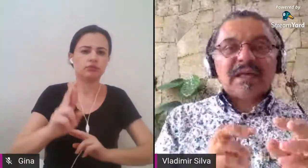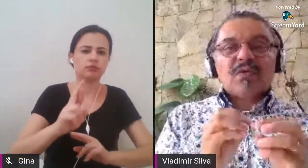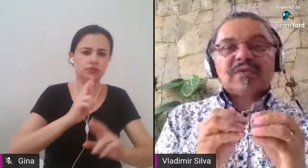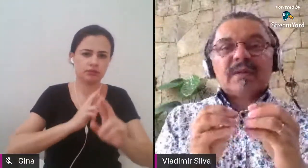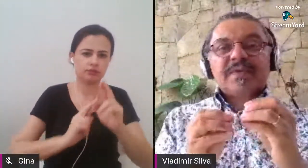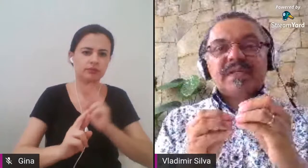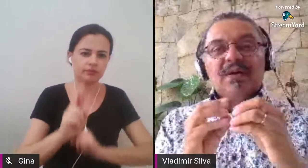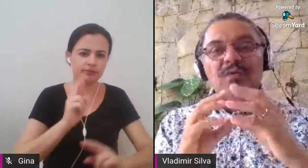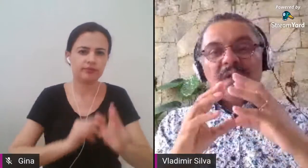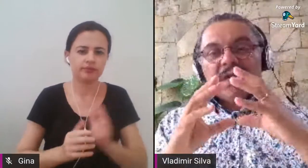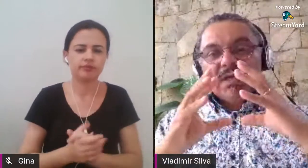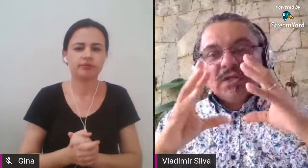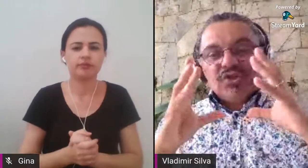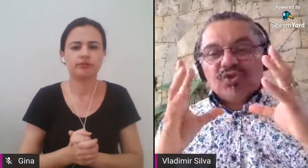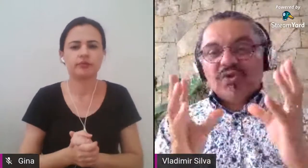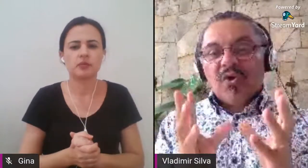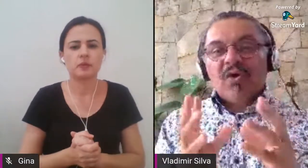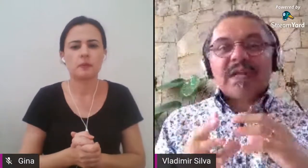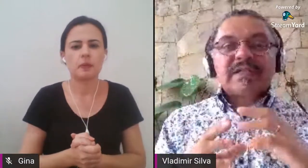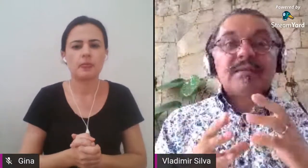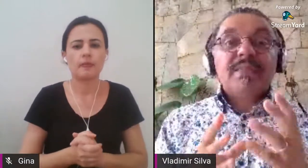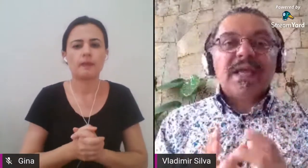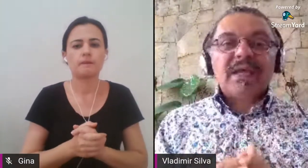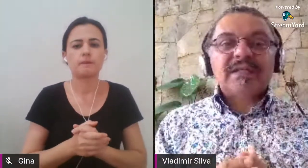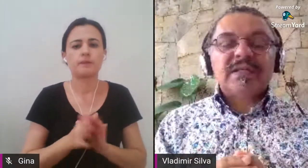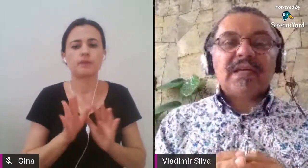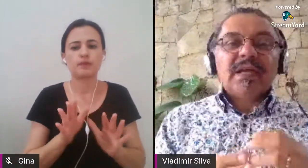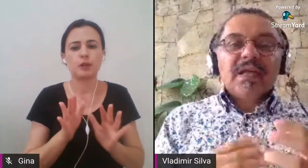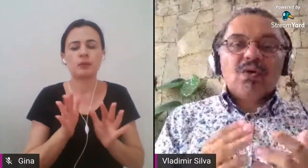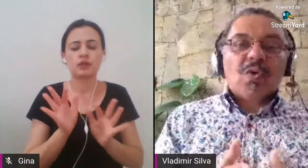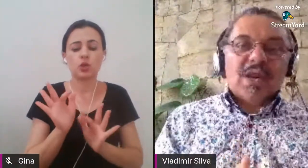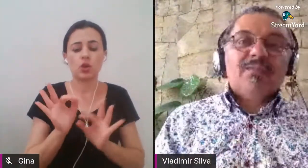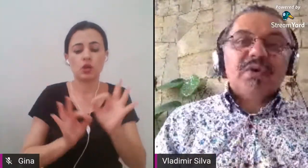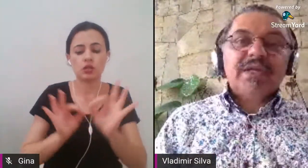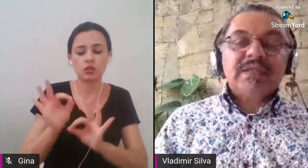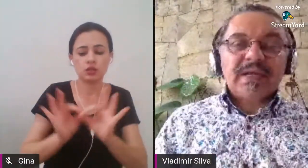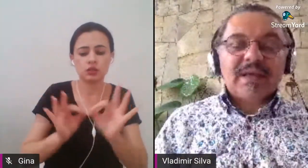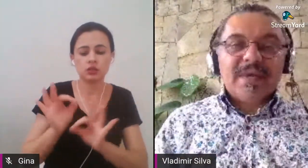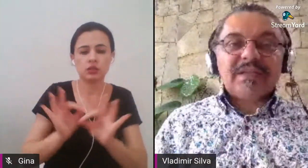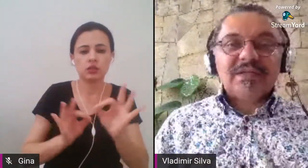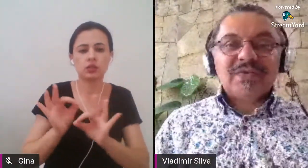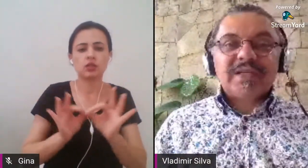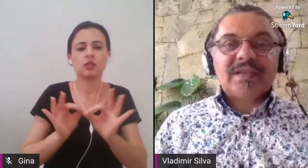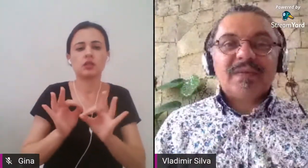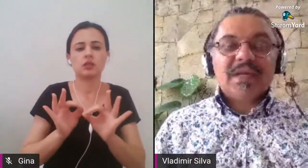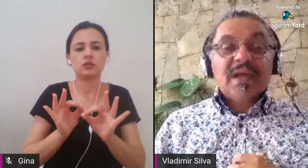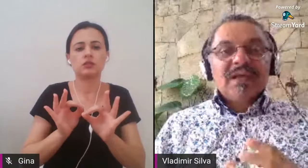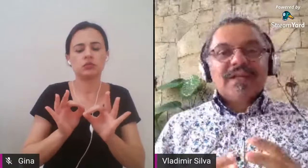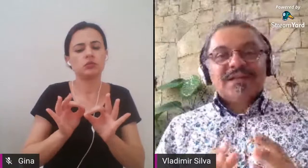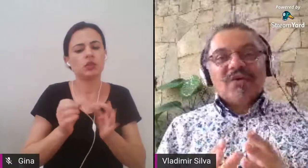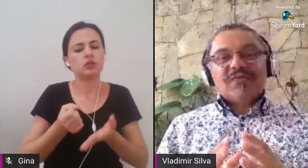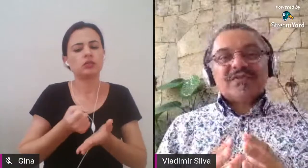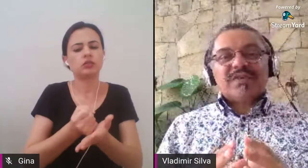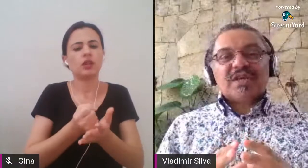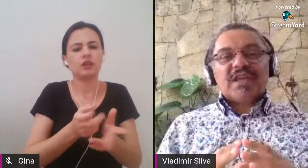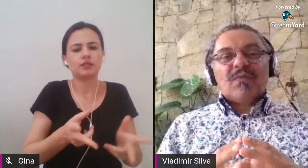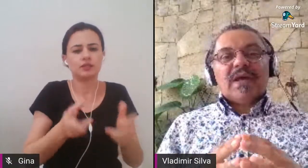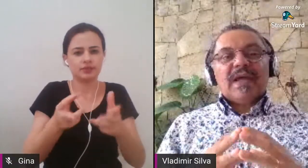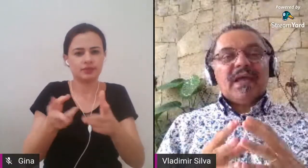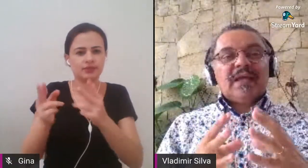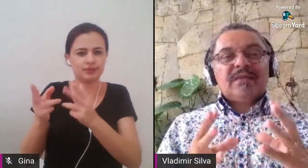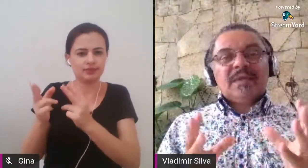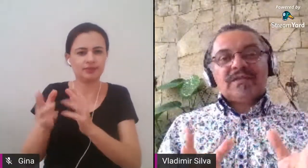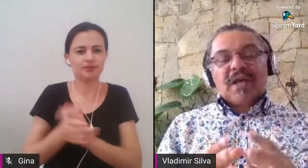dela, mas a concepção sonora, essa ambiência, eu colaborei diretamente nisso aí também. Então, você veja